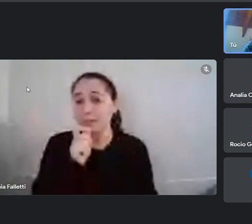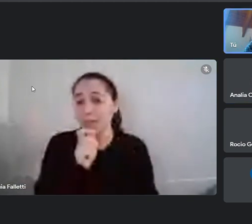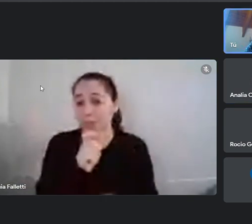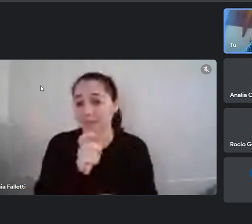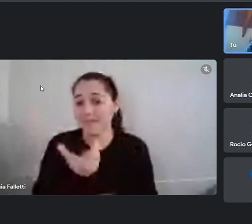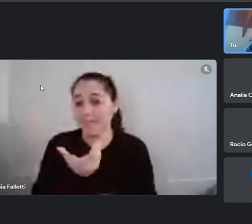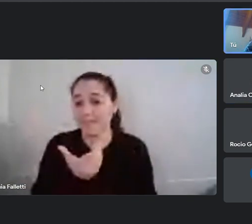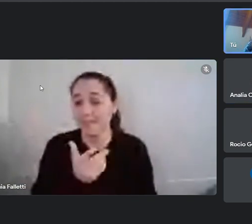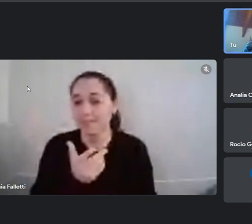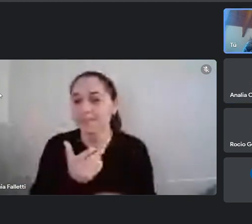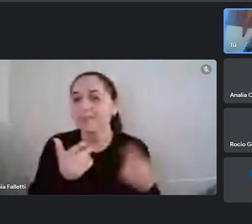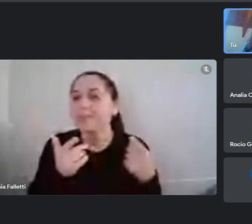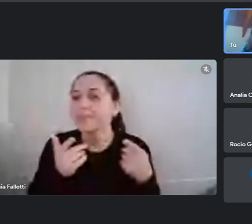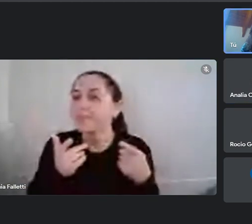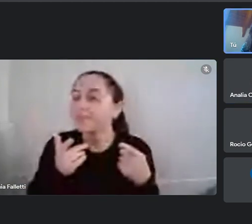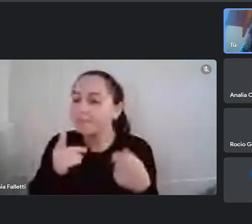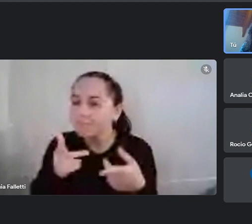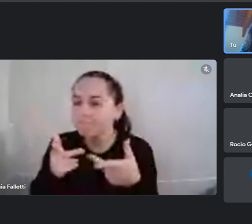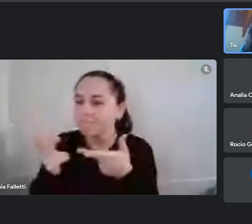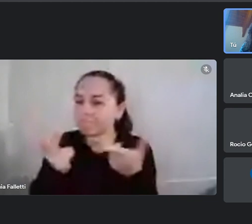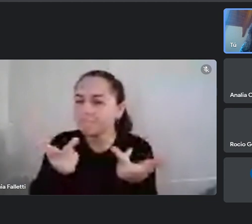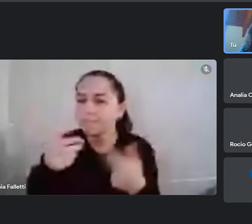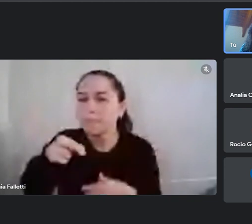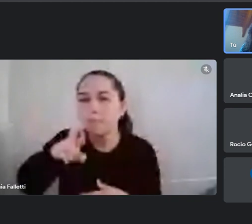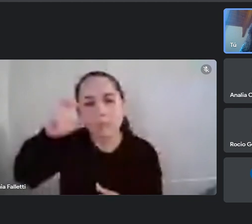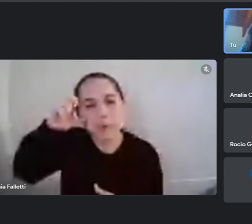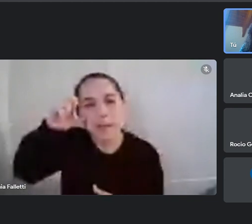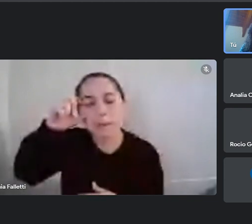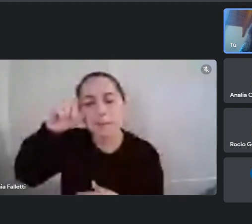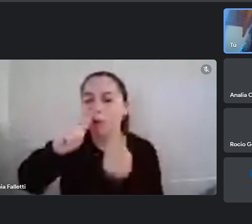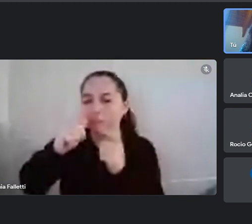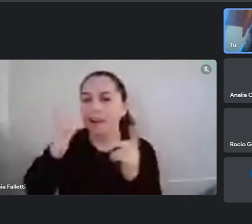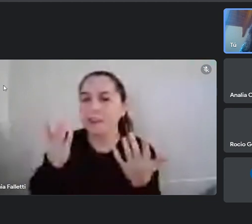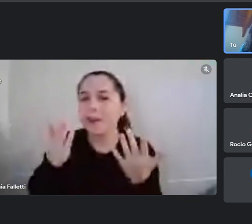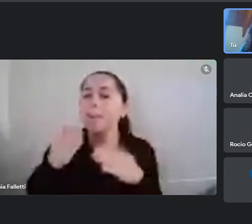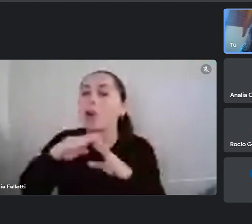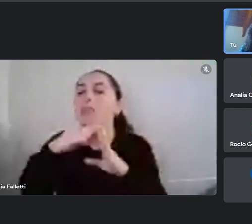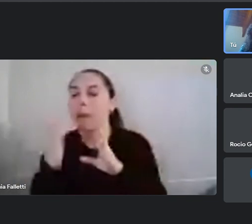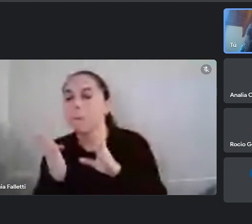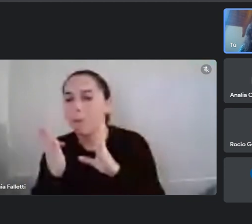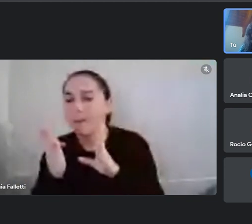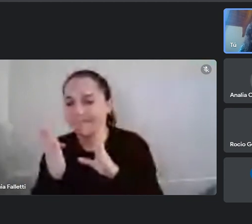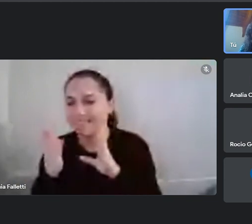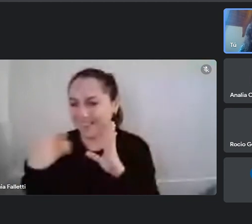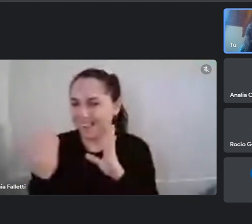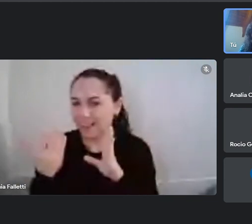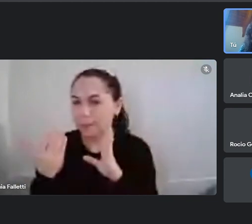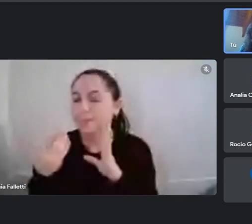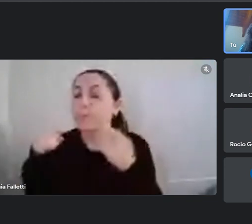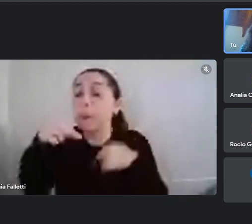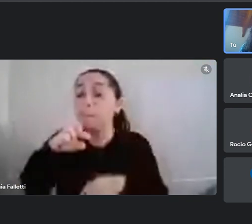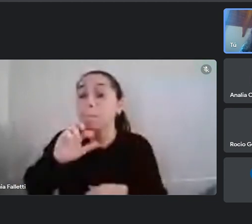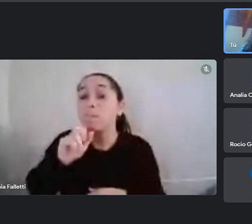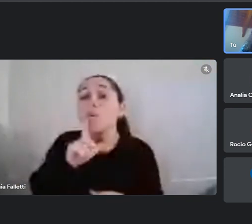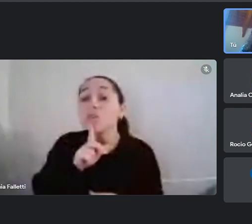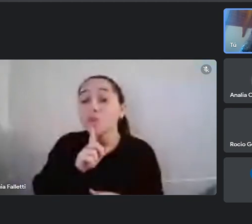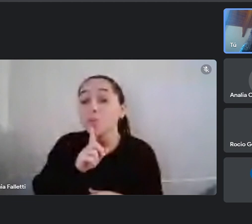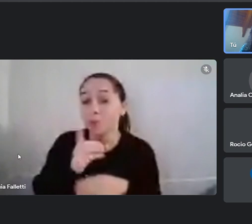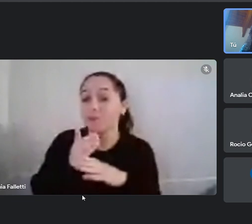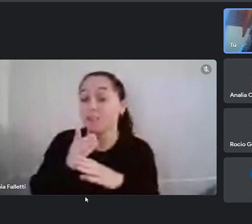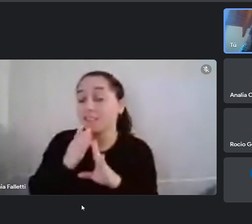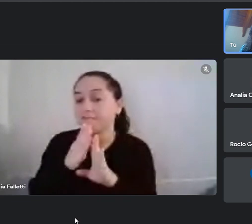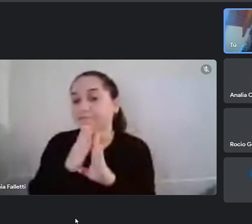después de environment y se lee que. El postmodificador se lee que. El premodificador okay. Puede ser adjetivo